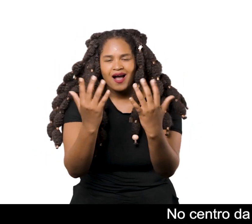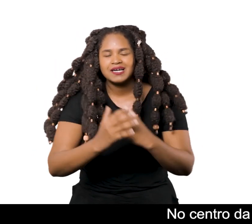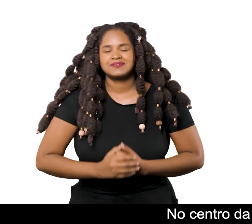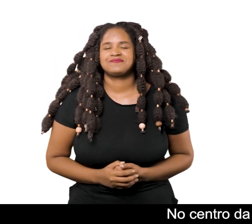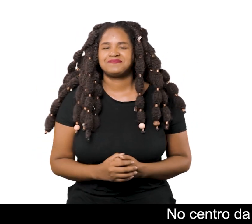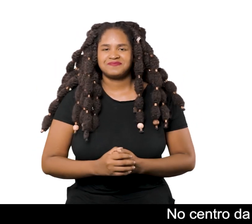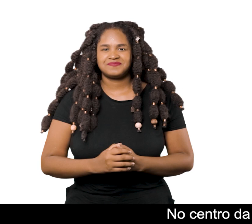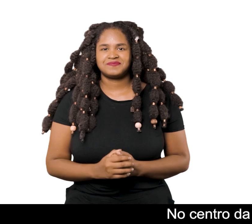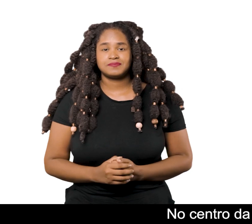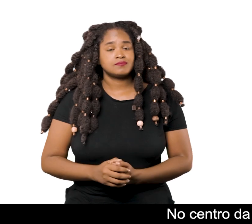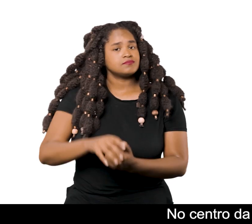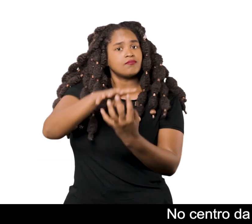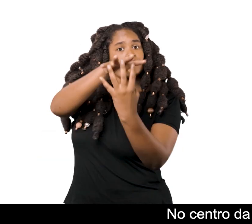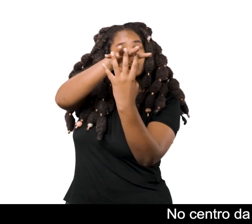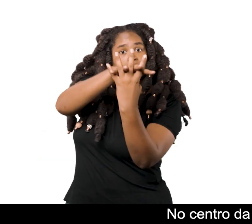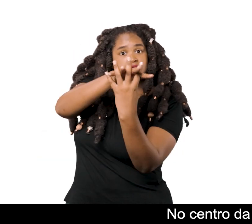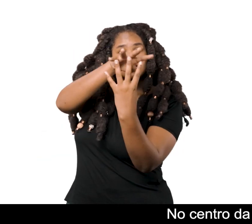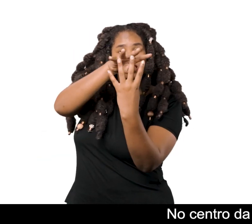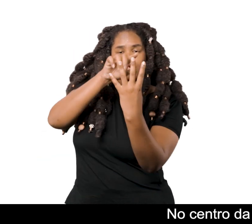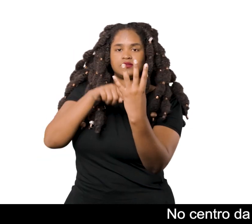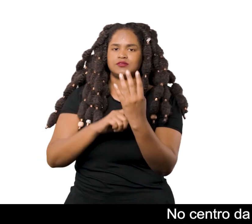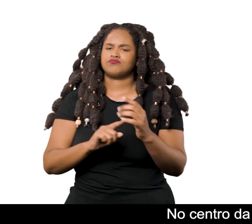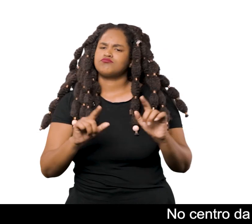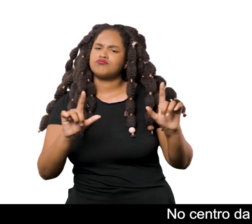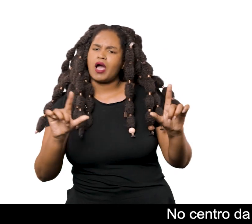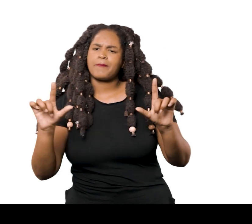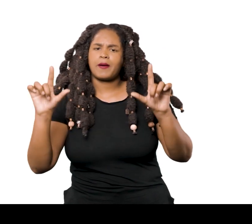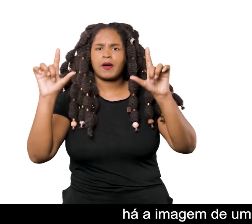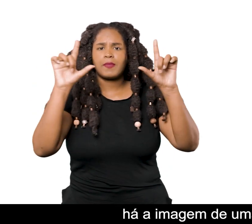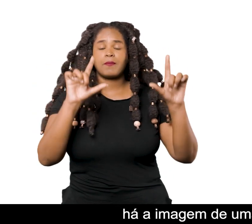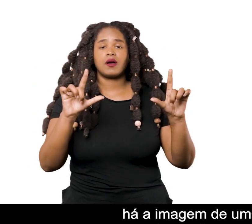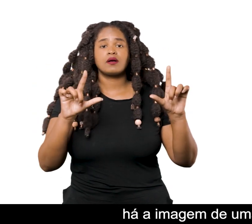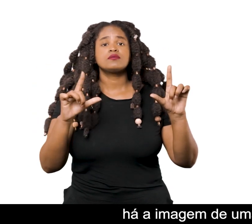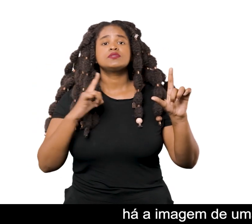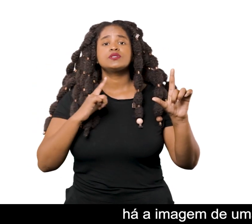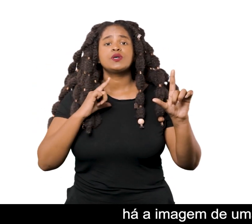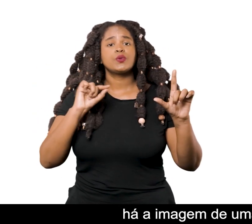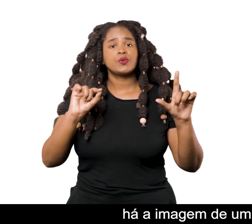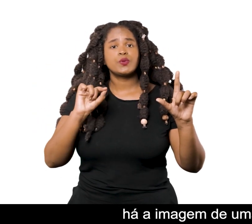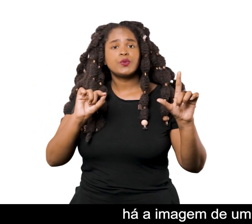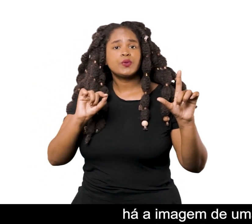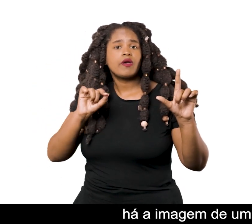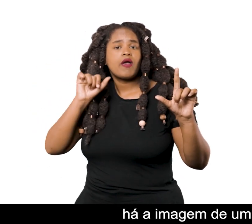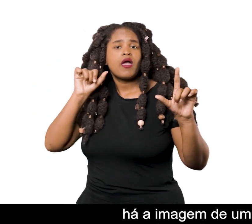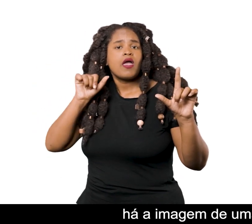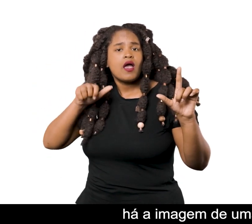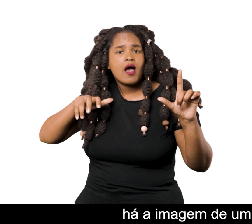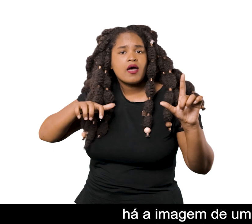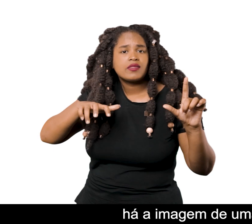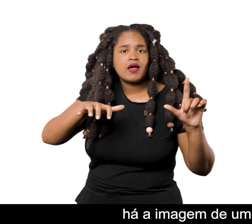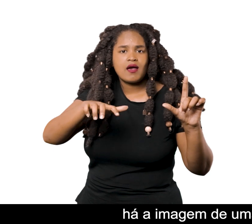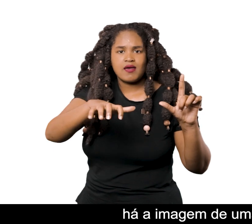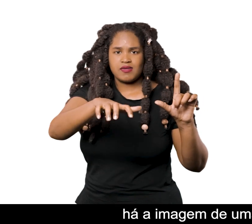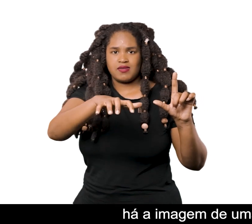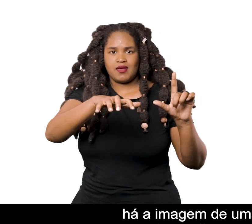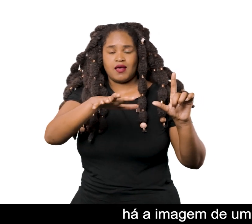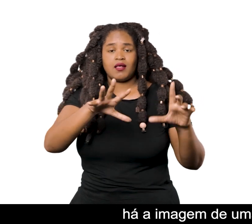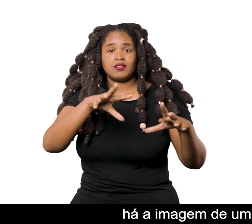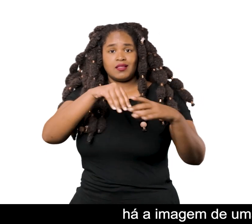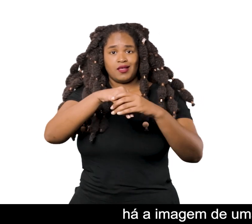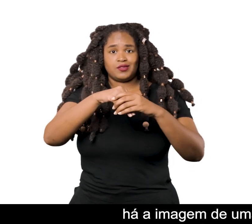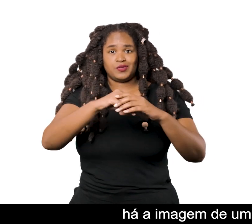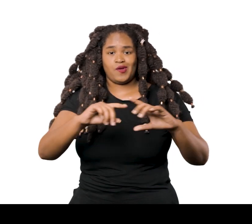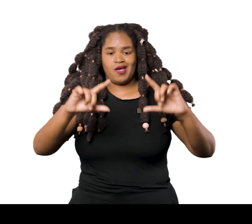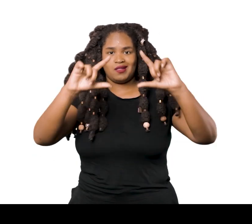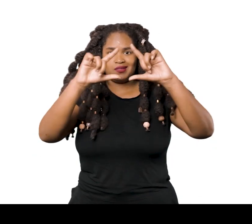No centro da tecelagem, por sobre os planos quadrados, há a imagem de uma aranha tarântula dentro de um retângulo